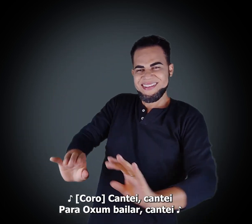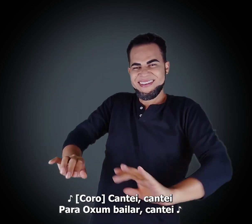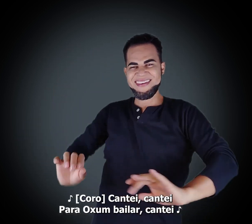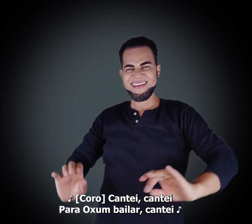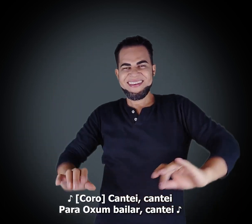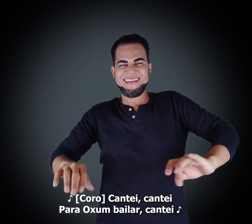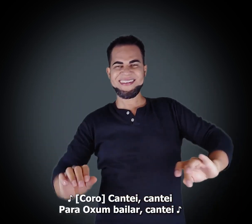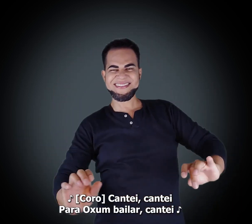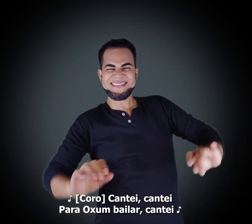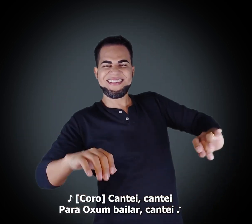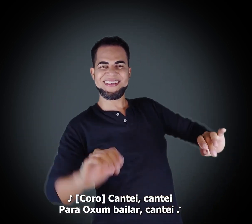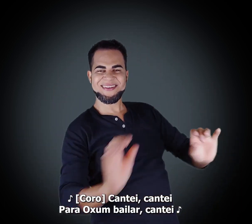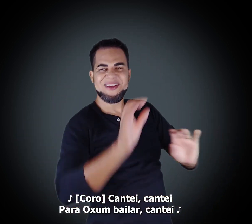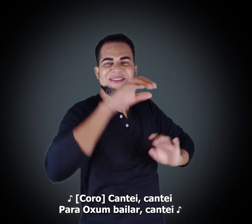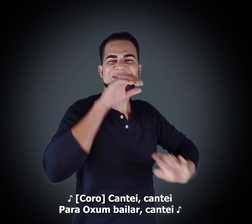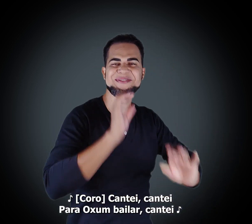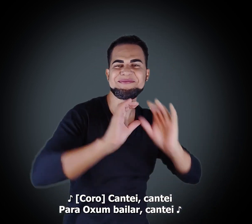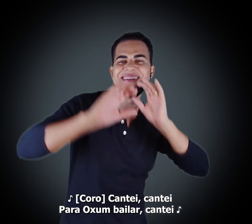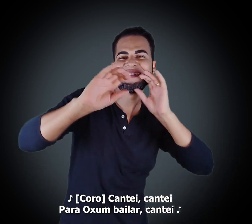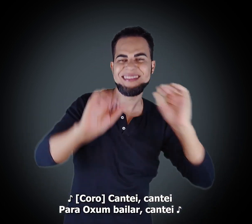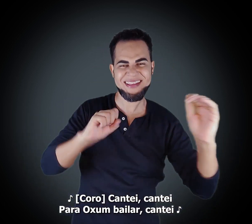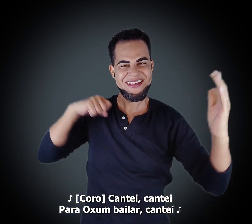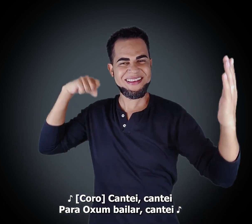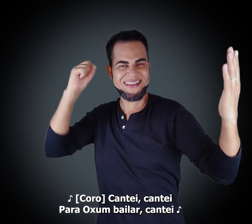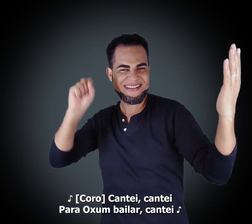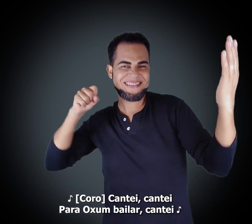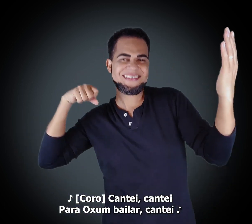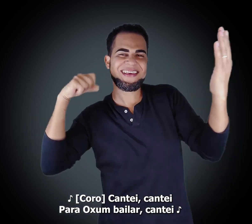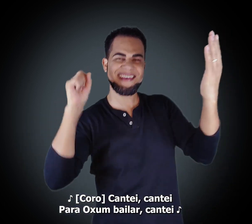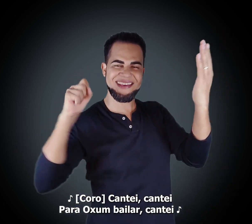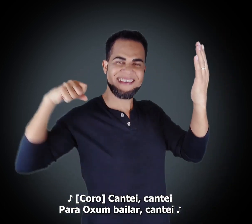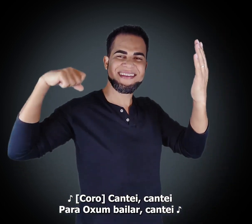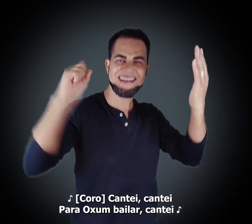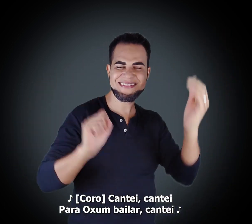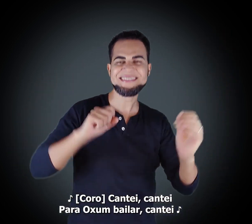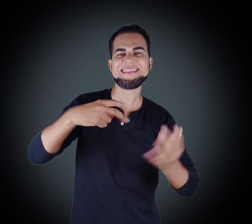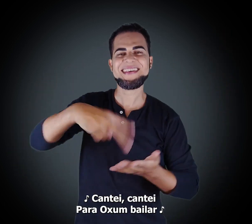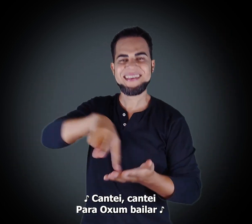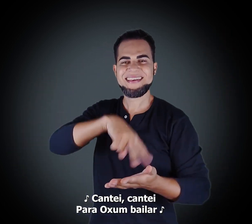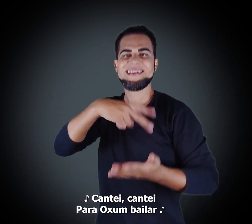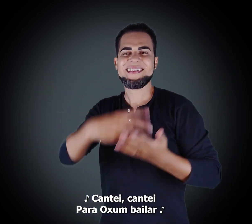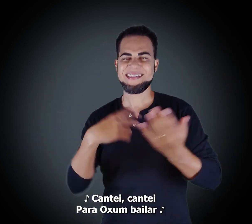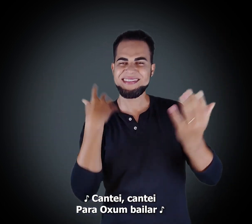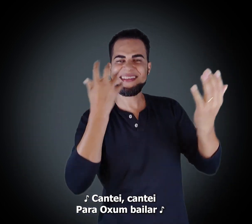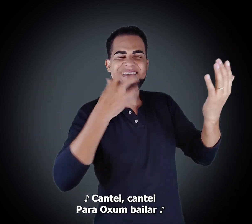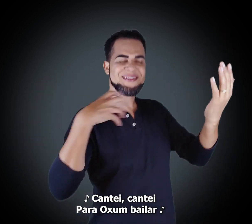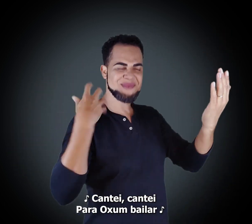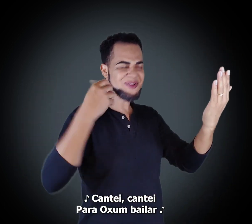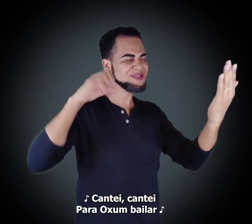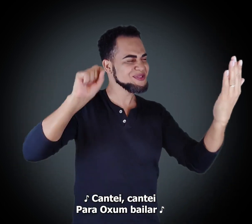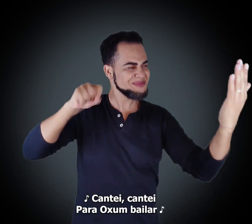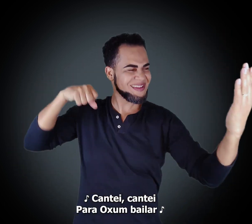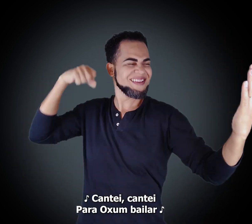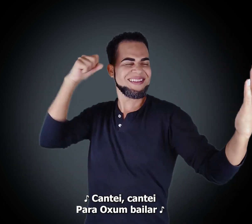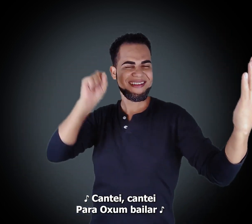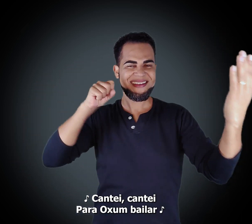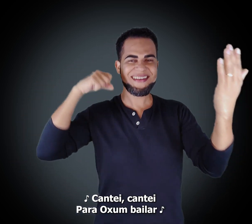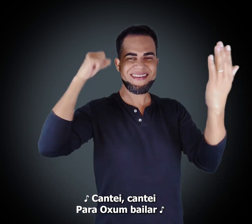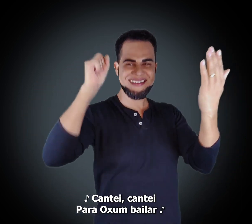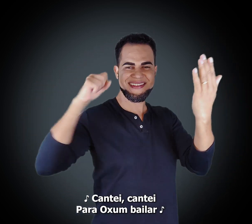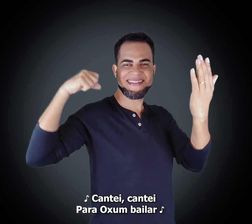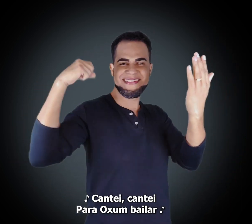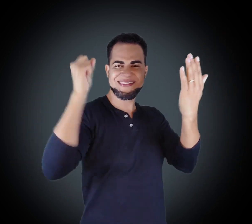Cantei, cantei, cantei pra Oxum bailar. Cantei, cantei, cantei pra